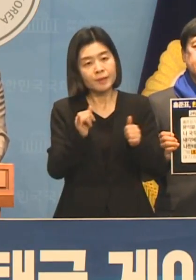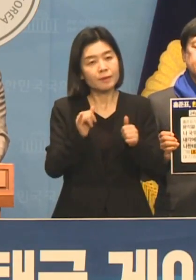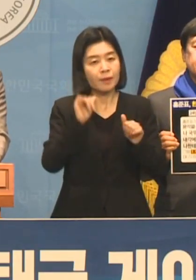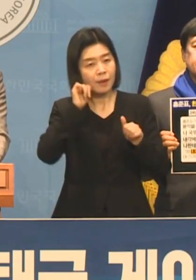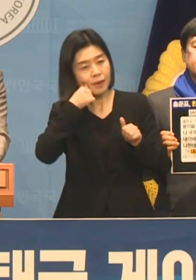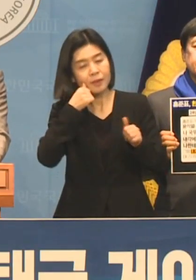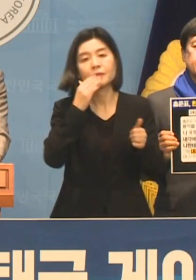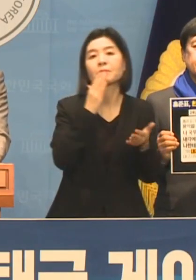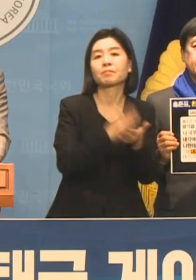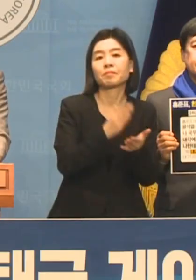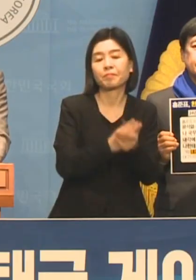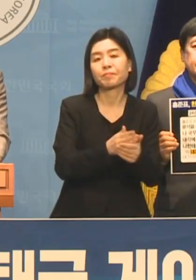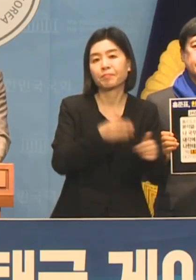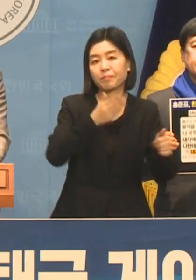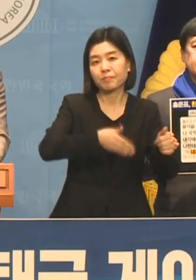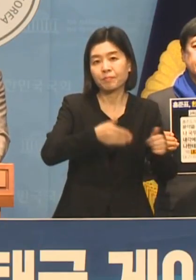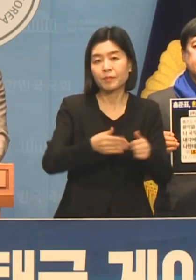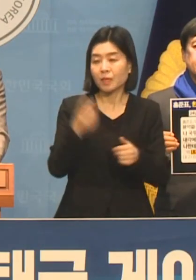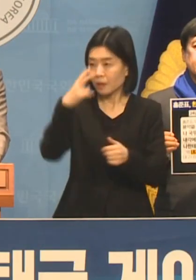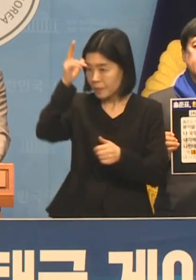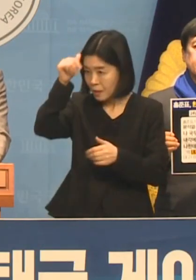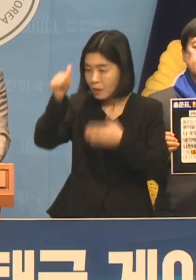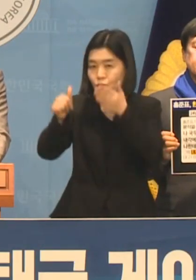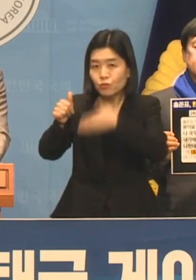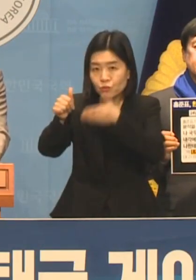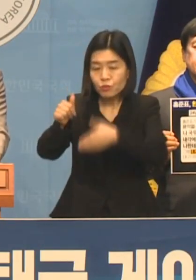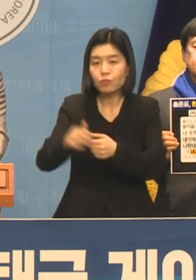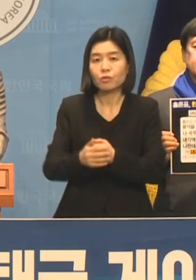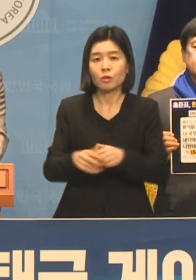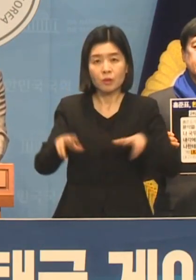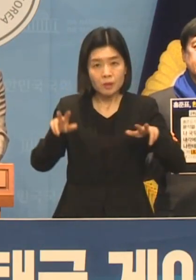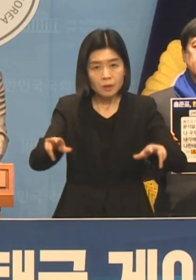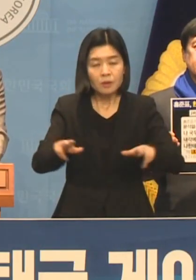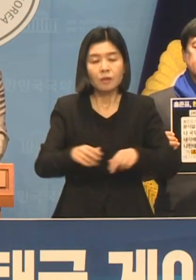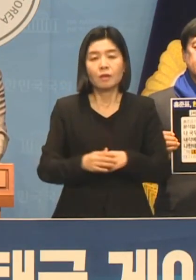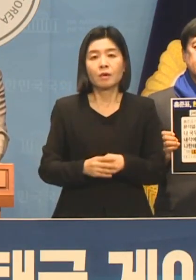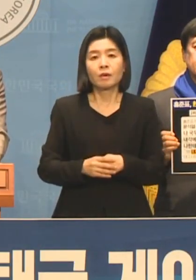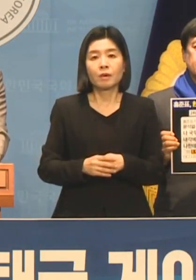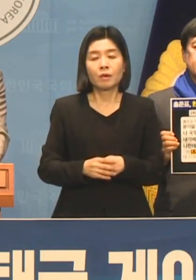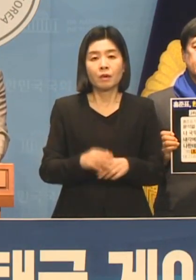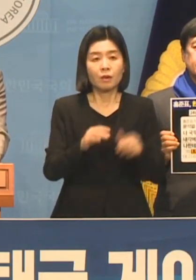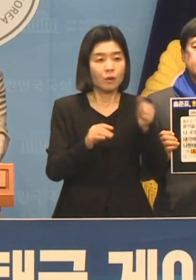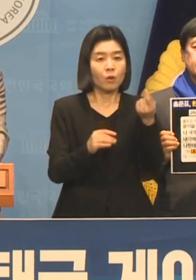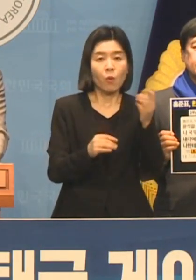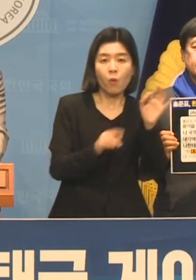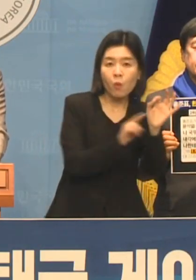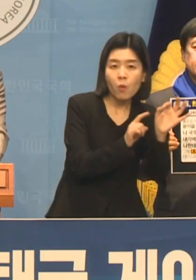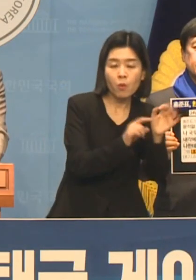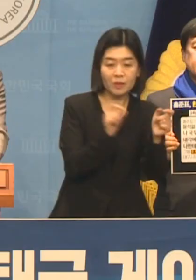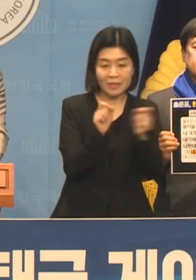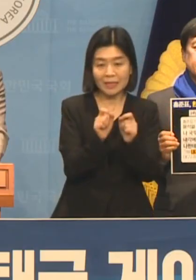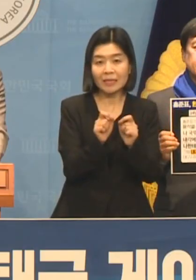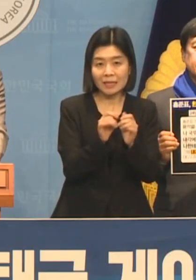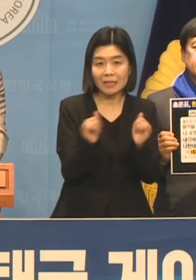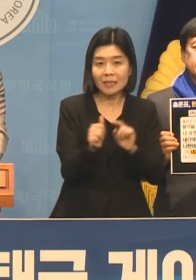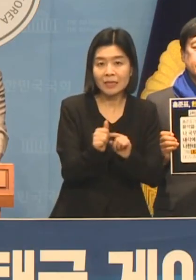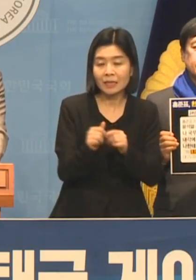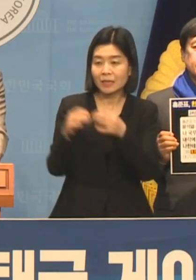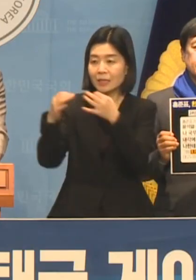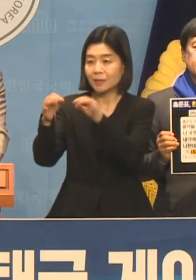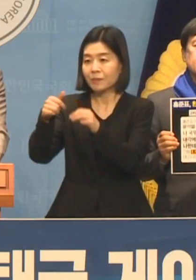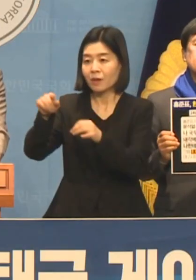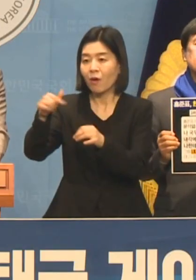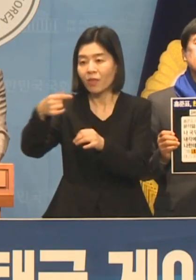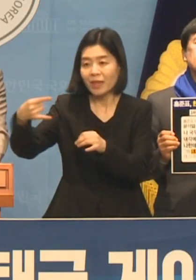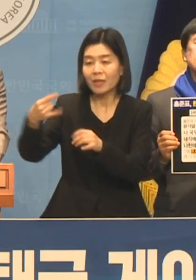마십시오. 검찰에게도 촉구합니다. 지금 당장 홍준표 시장과 측근 그리고 김건희의